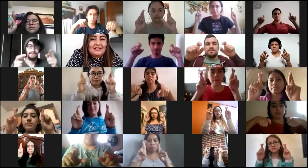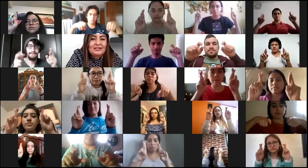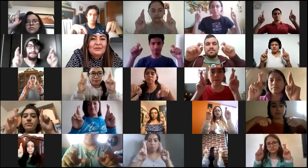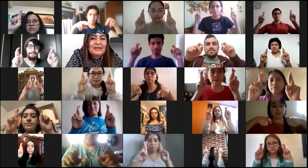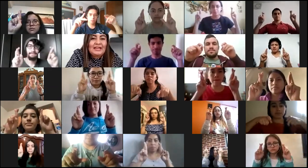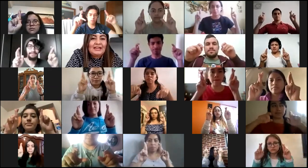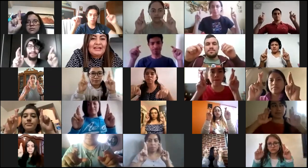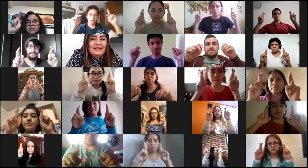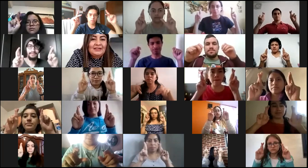doble R,